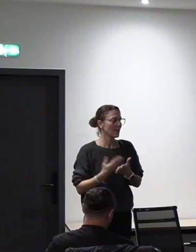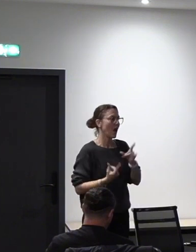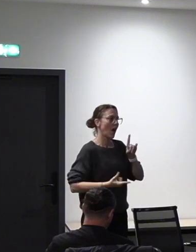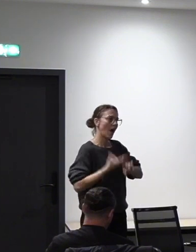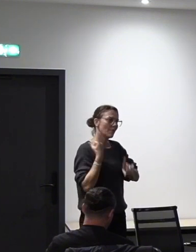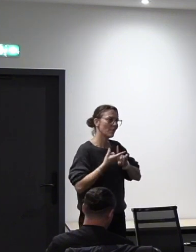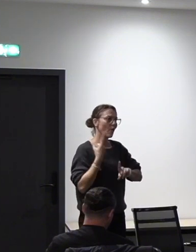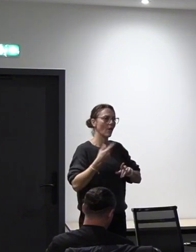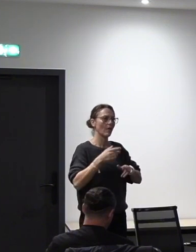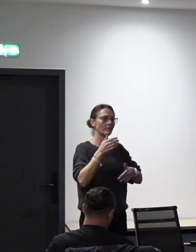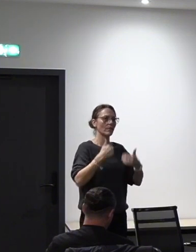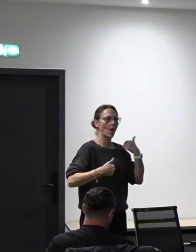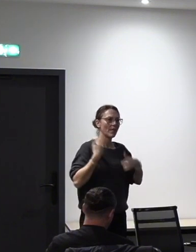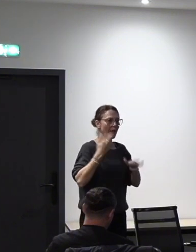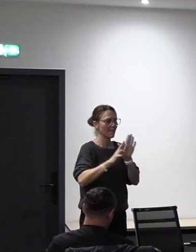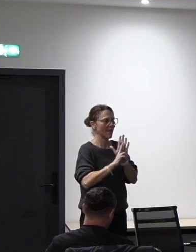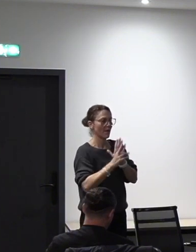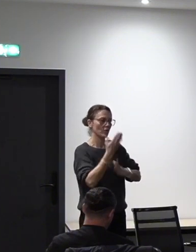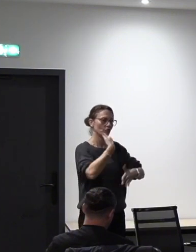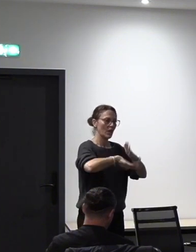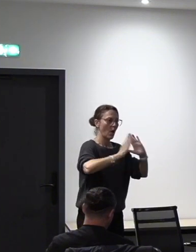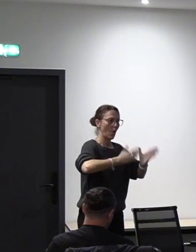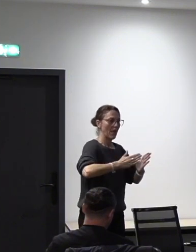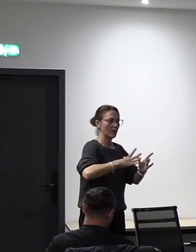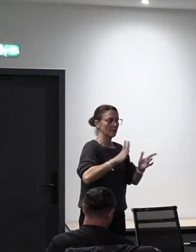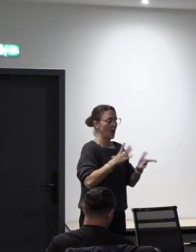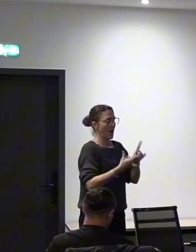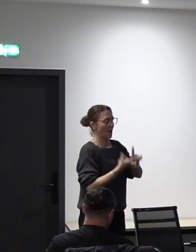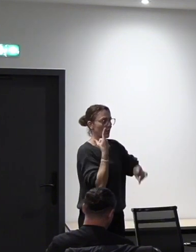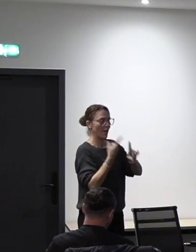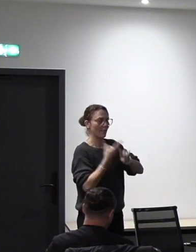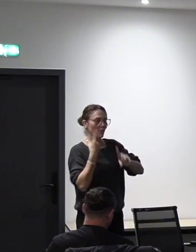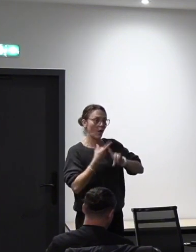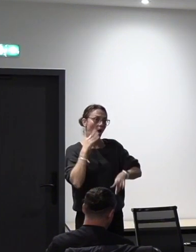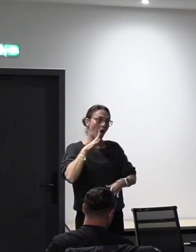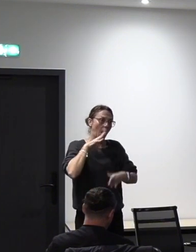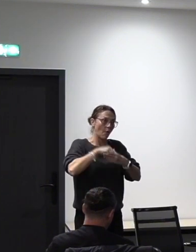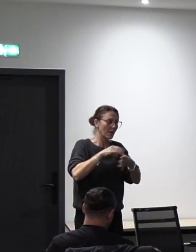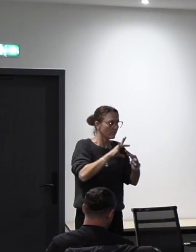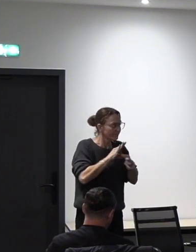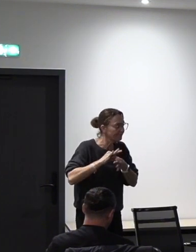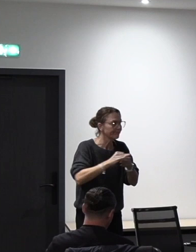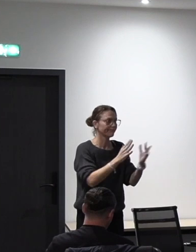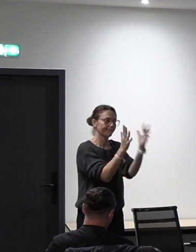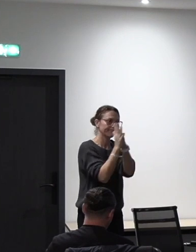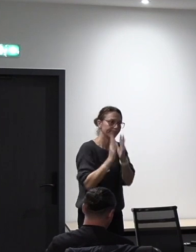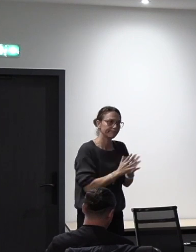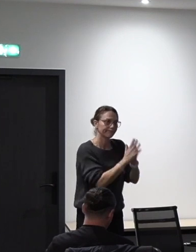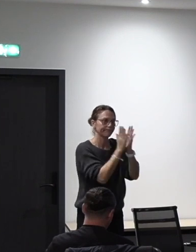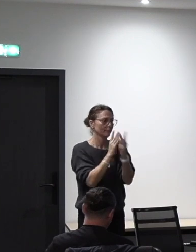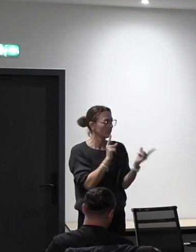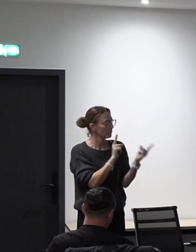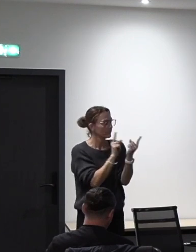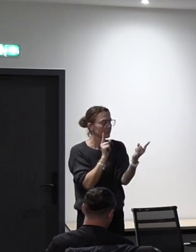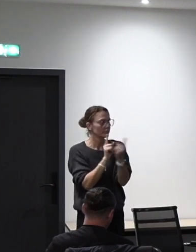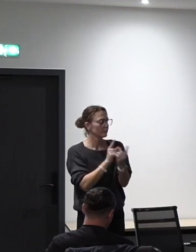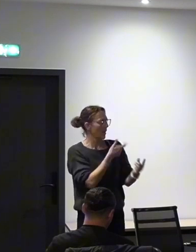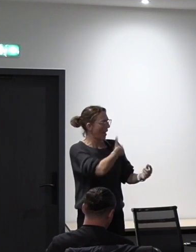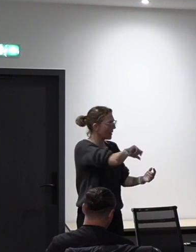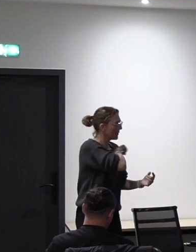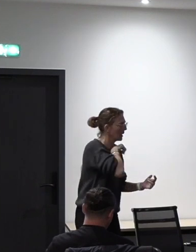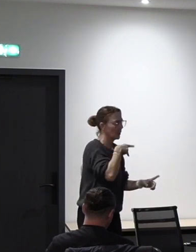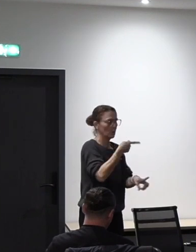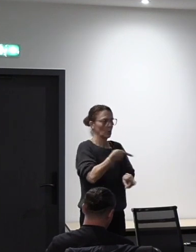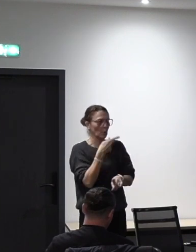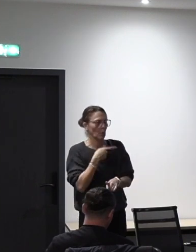des référents handicap dans les hôpitaux, et c'est important que tout le monde se parle, que les référents parlent à tout le monde, aux infirmiers, aux médecins,